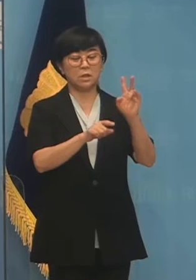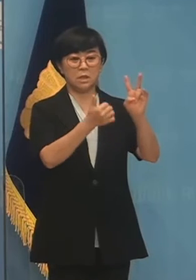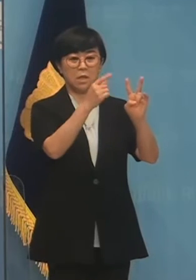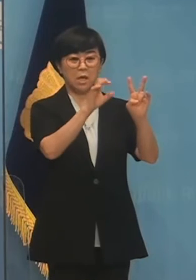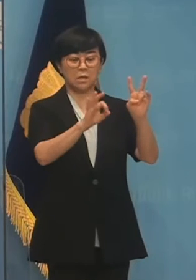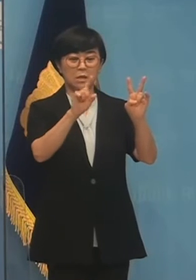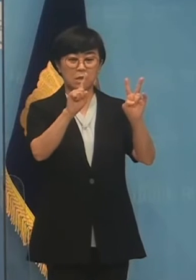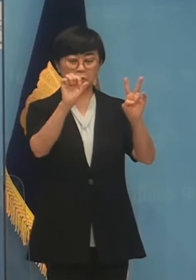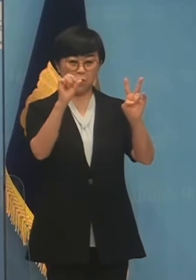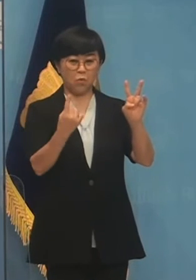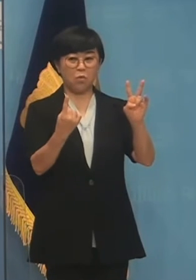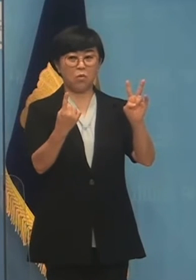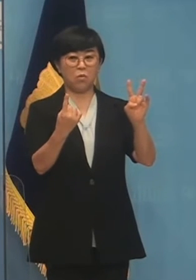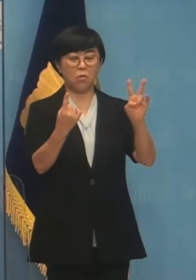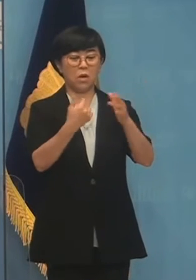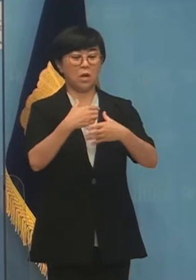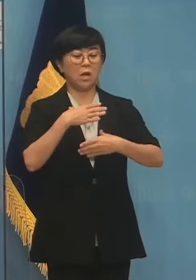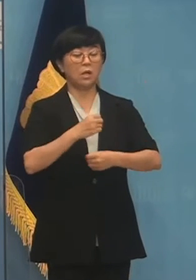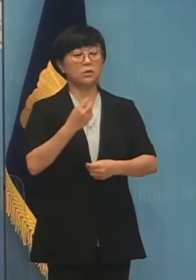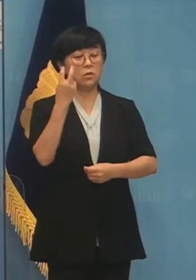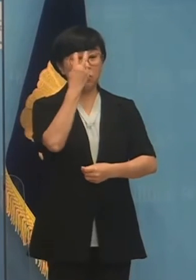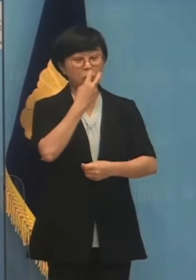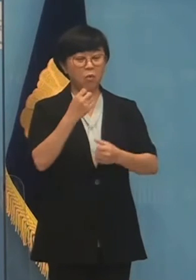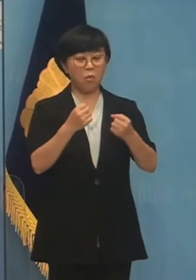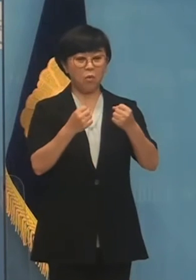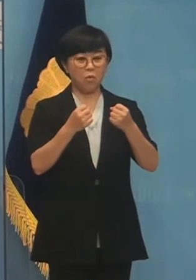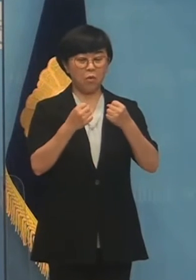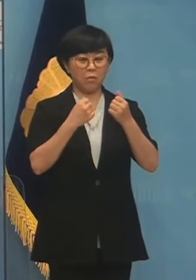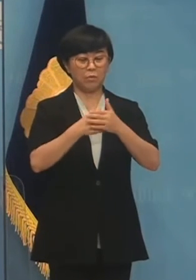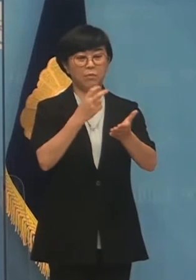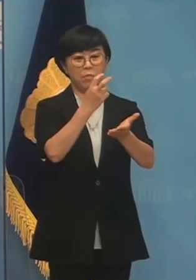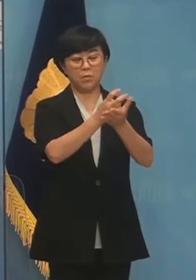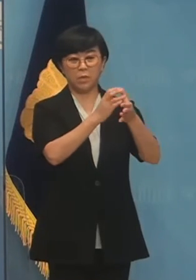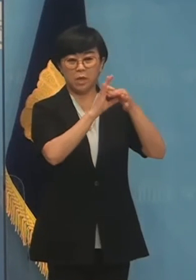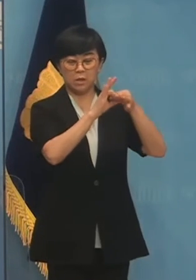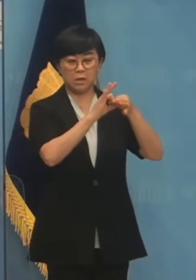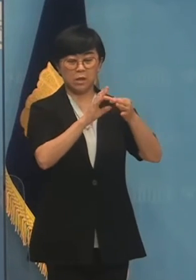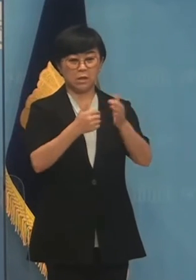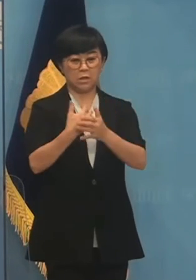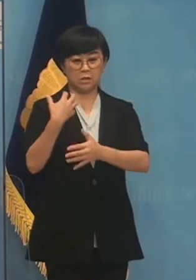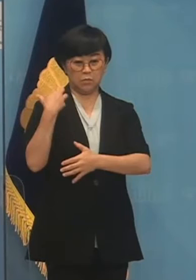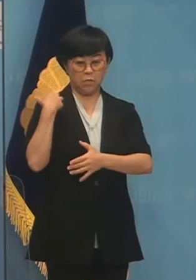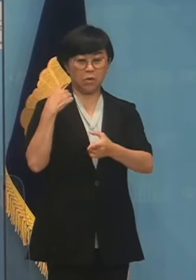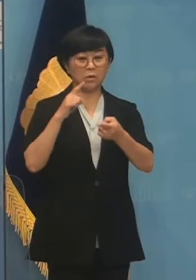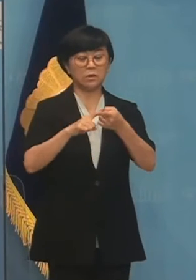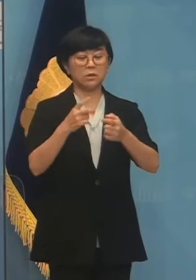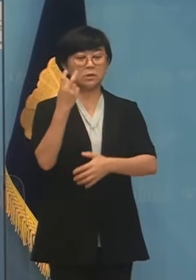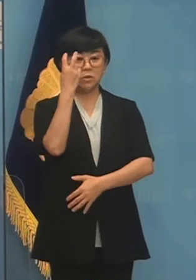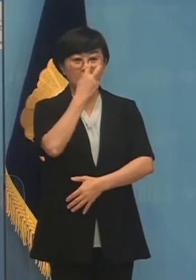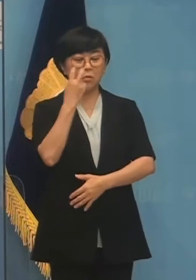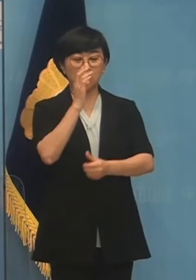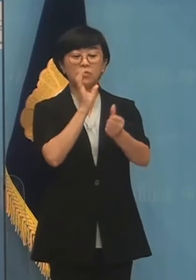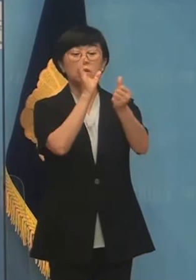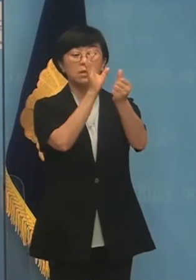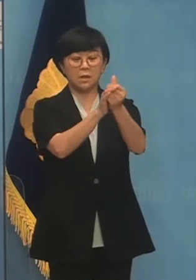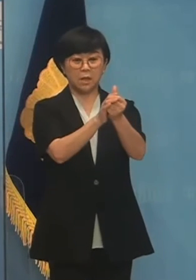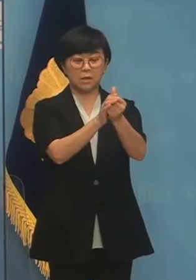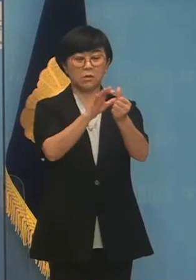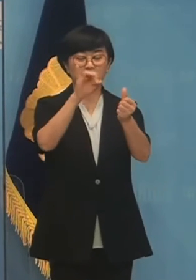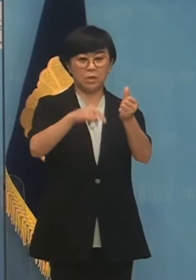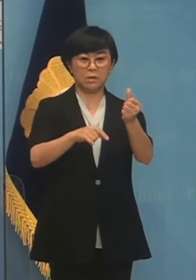1호의 내용에 따르면 안전보건 관계 법령에 따른 의무이행에 관한 점검을 위탁할 수 있게 되어